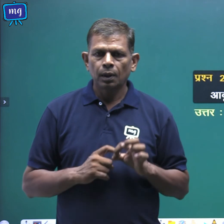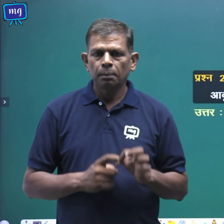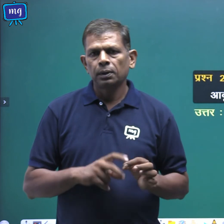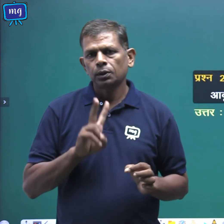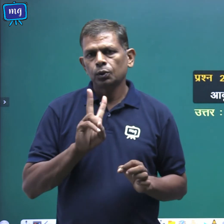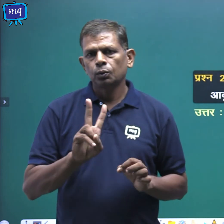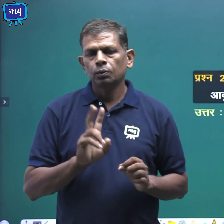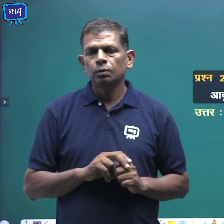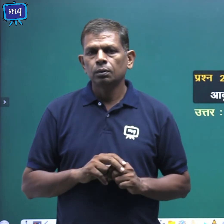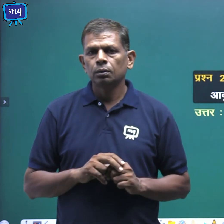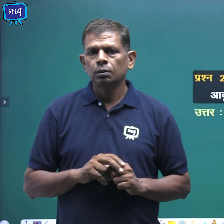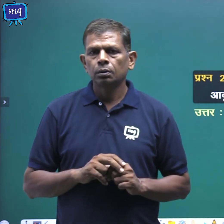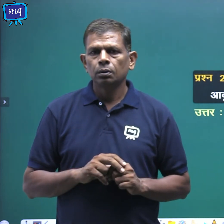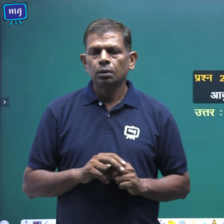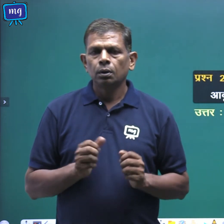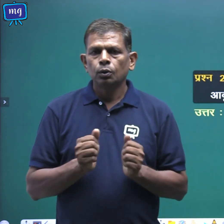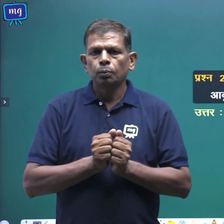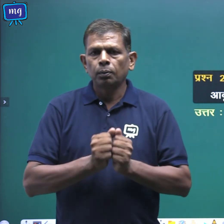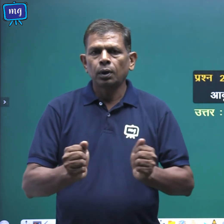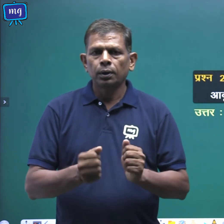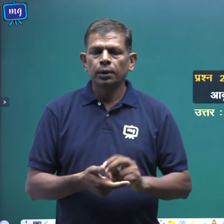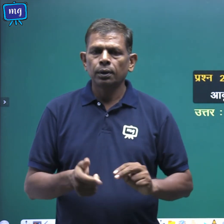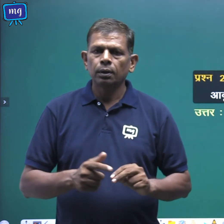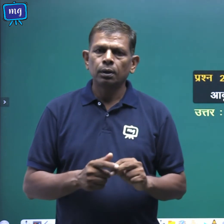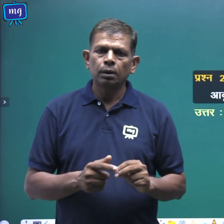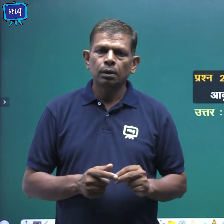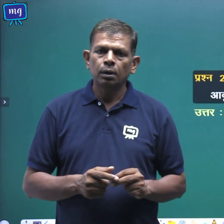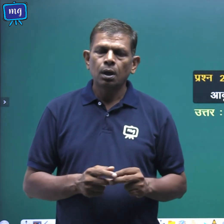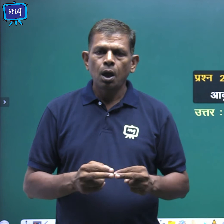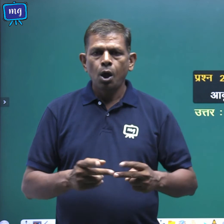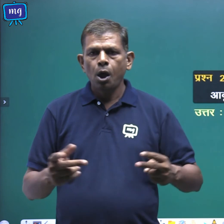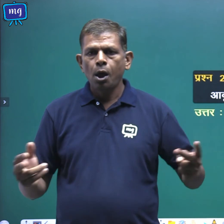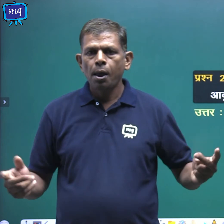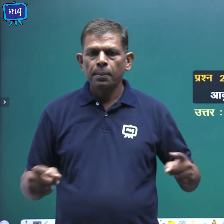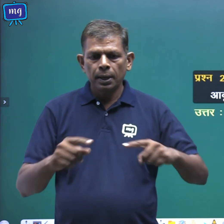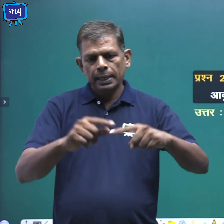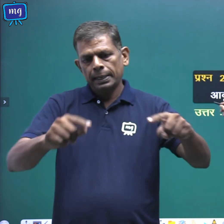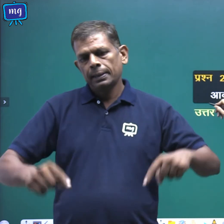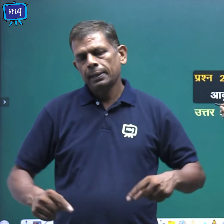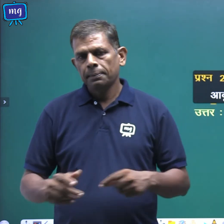प्रश्न 2, चुंबक की विभिन्न आकृतियों के